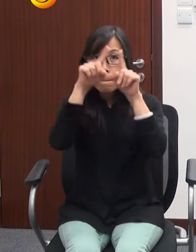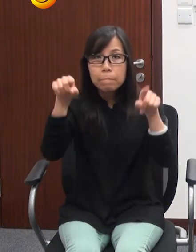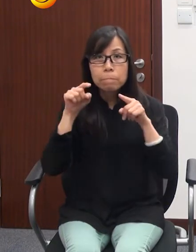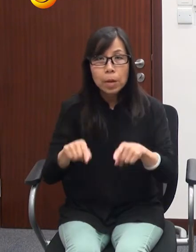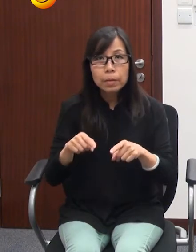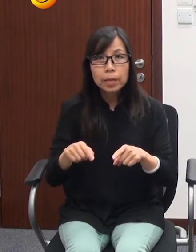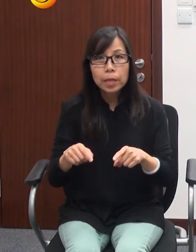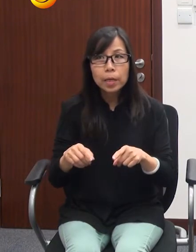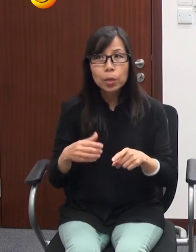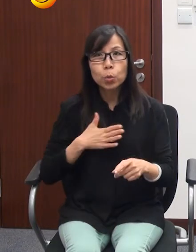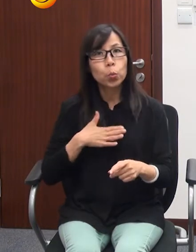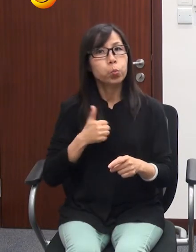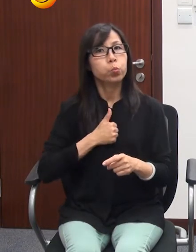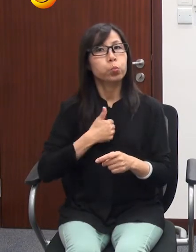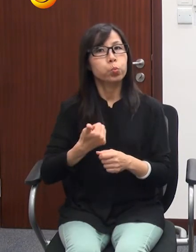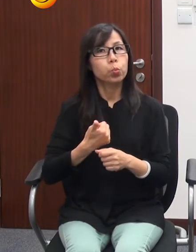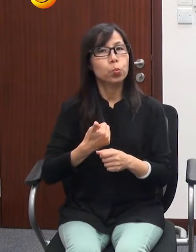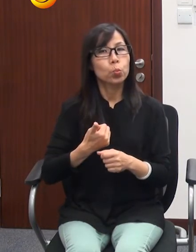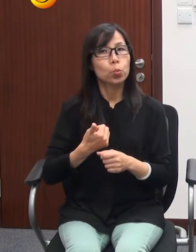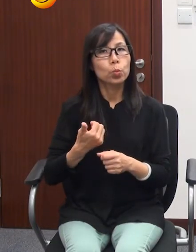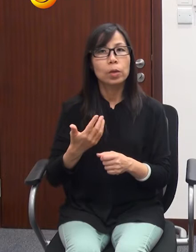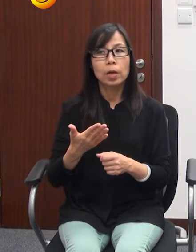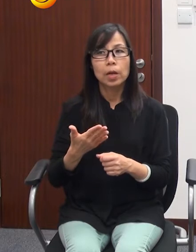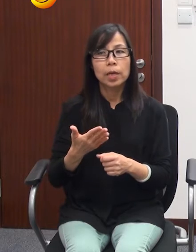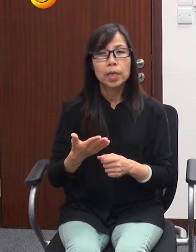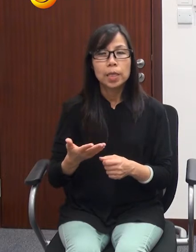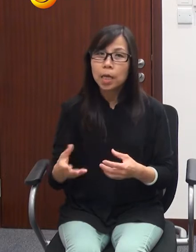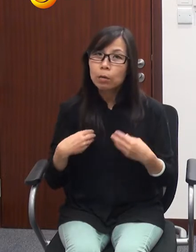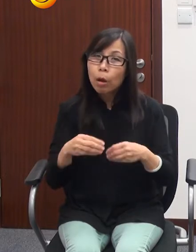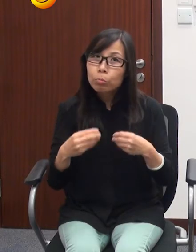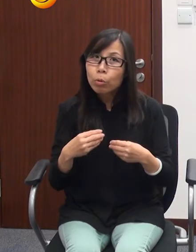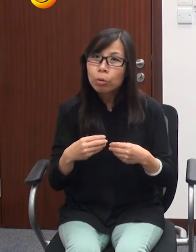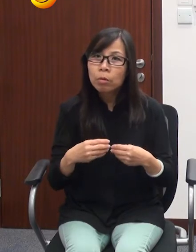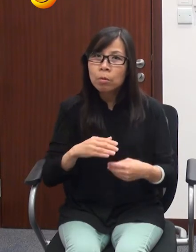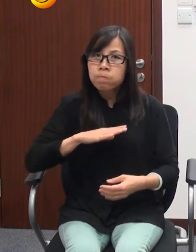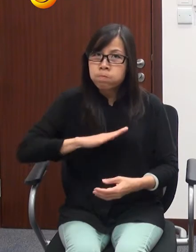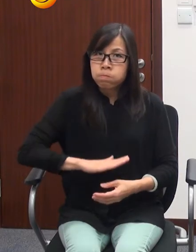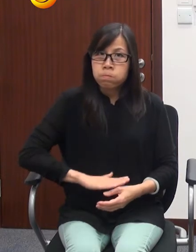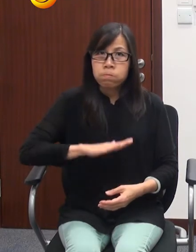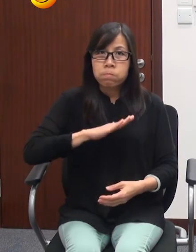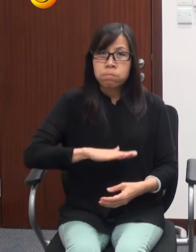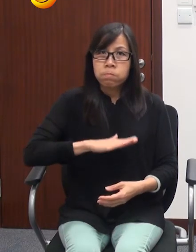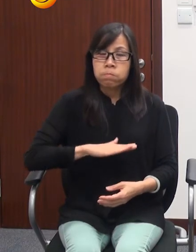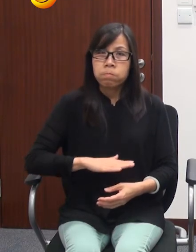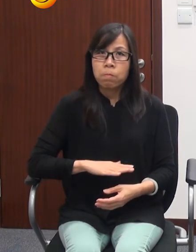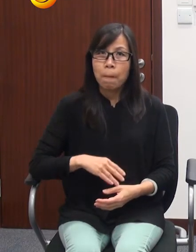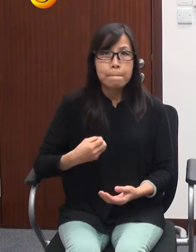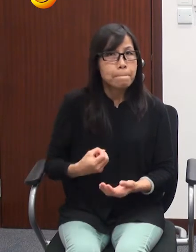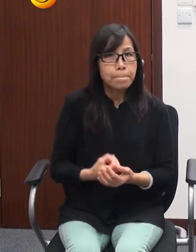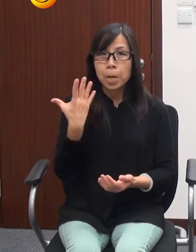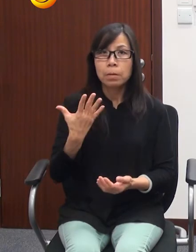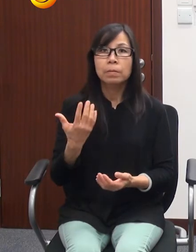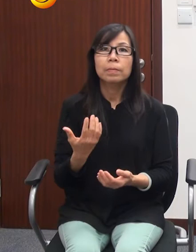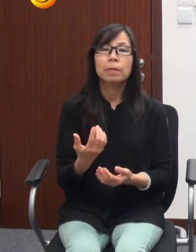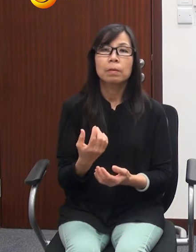子唔通風啦。其實如果教職員都覺得即係忍無可忍嘅時候，咁啊好關鍵就係學生啦。如果學生，我覺得廣大學